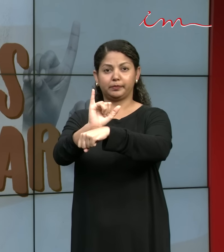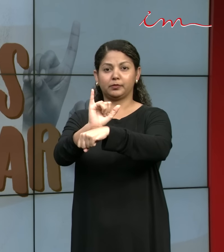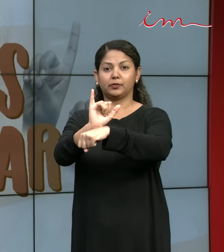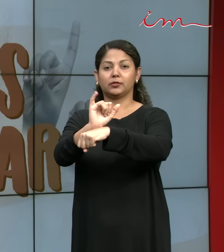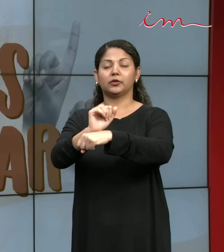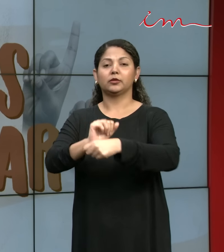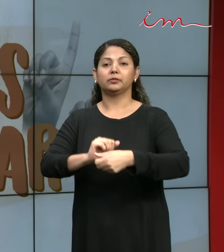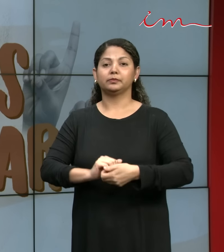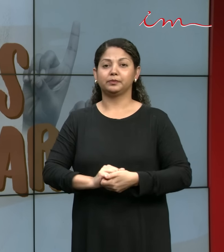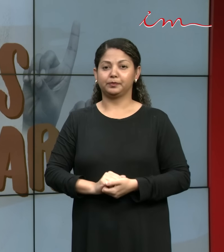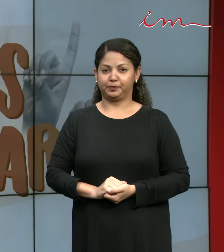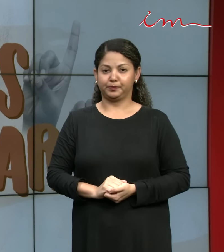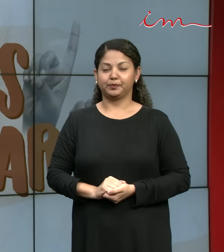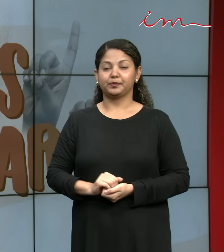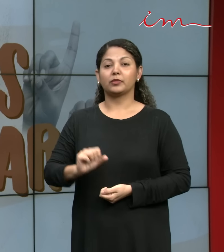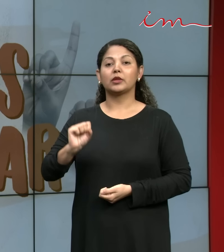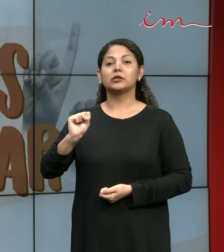YouTube.